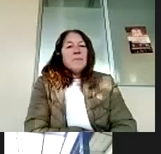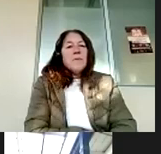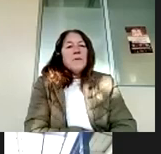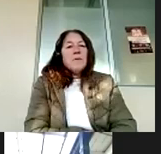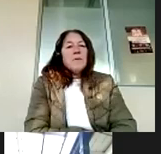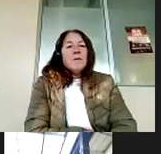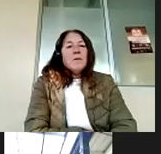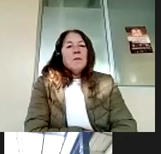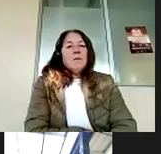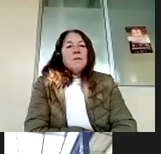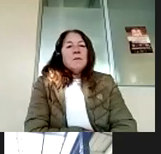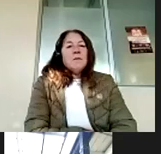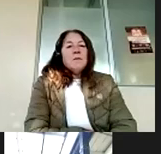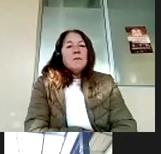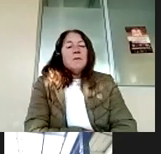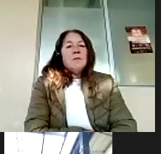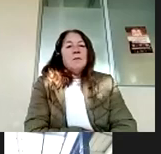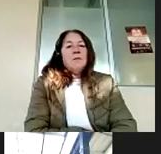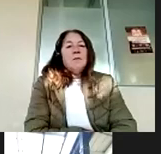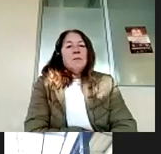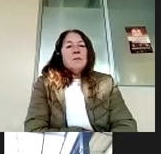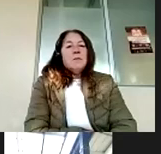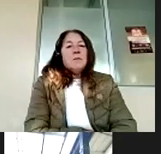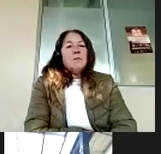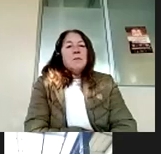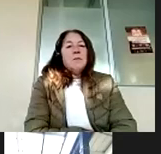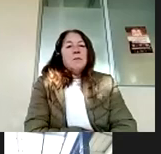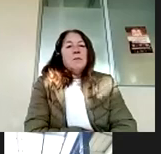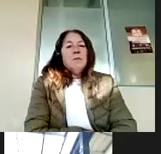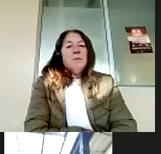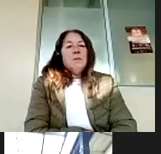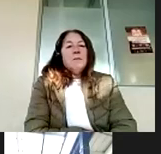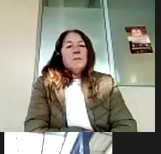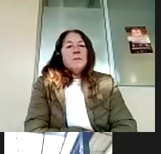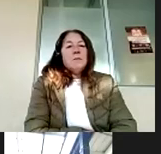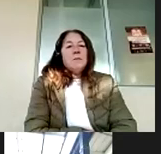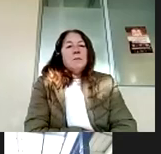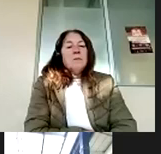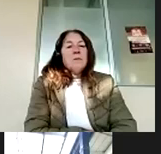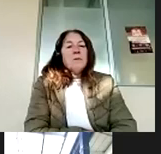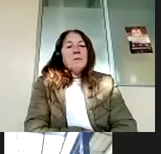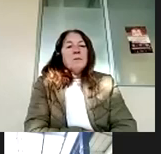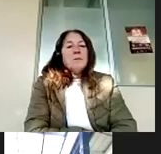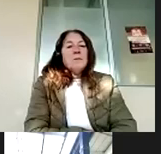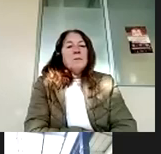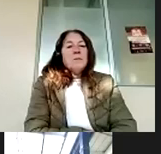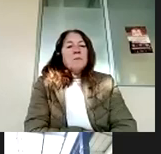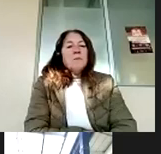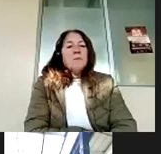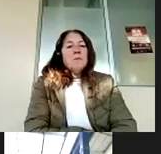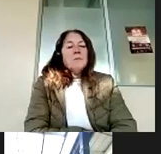¿Alguien que nos quiera comentar sobre las razones por las cuales, o lo que esperarían, por ejemplo, de este taller?